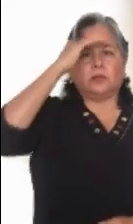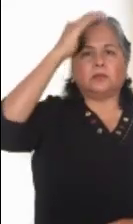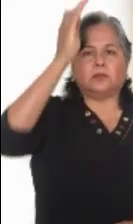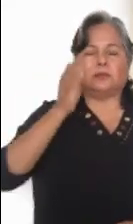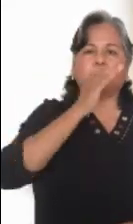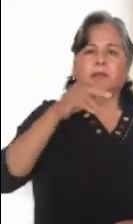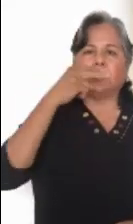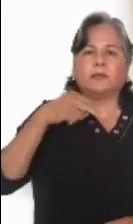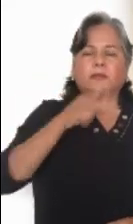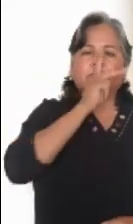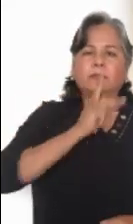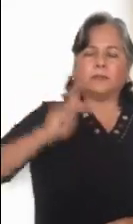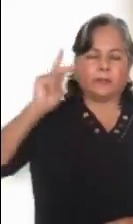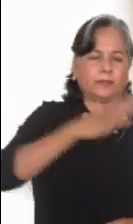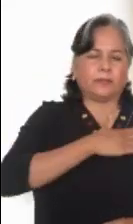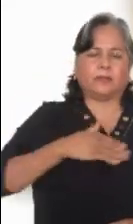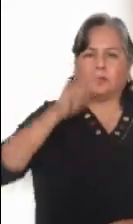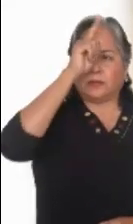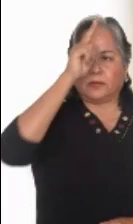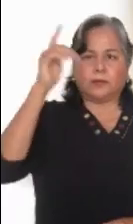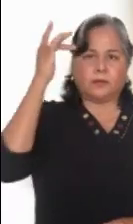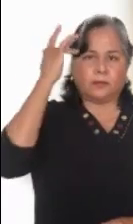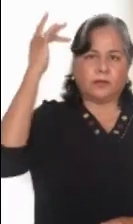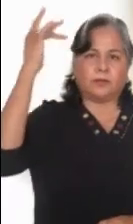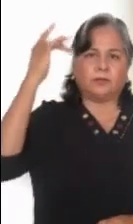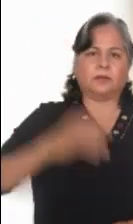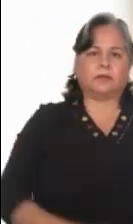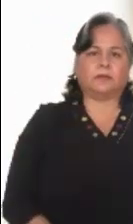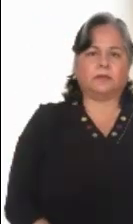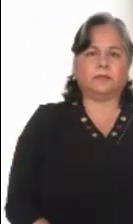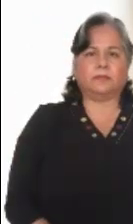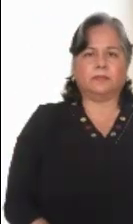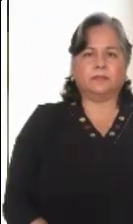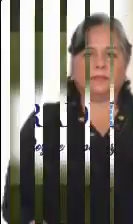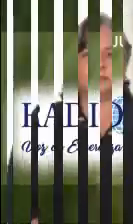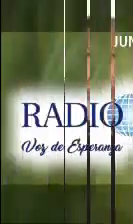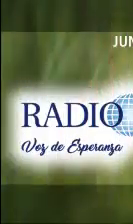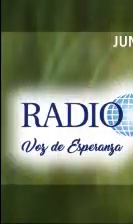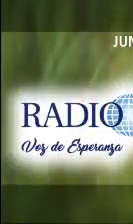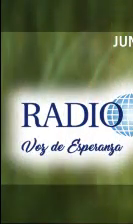El Señor te bendiga en nombre del Padre, y del Hijo, y del Espíritu Santo.